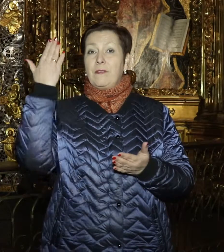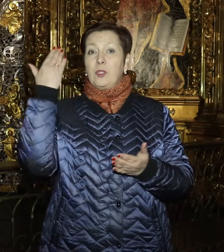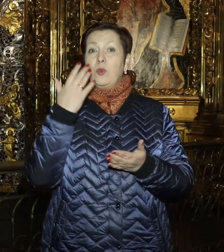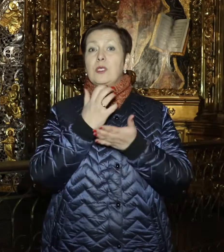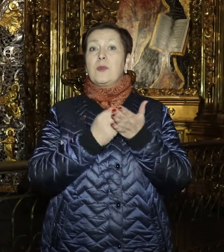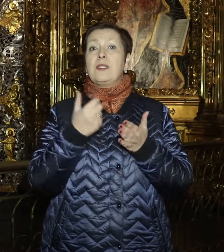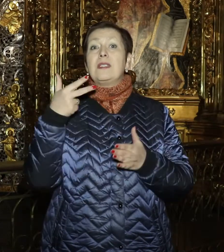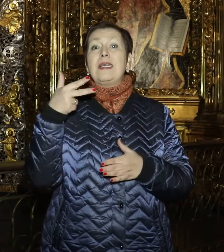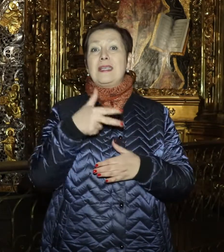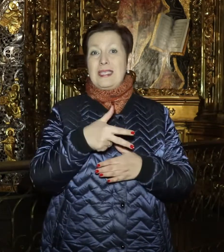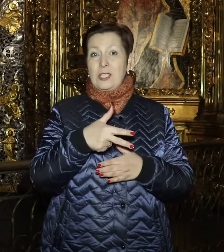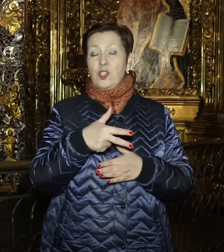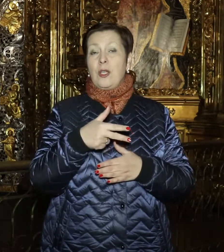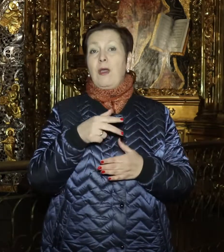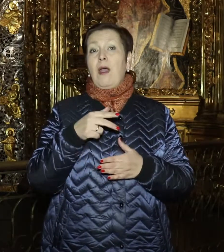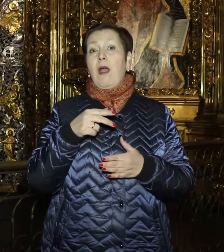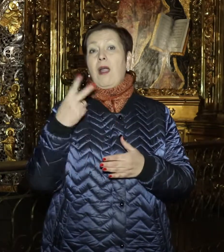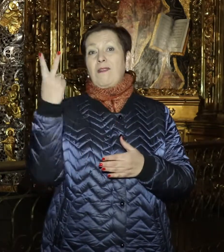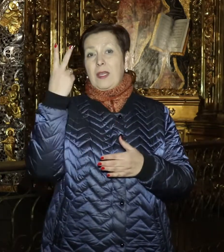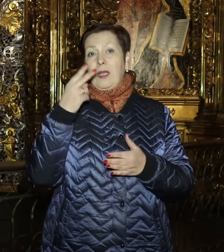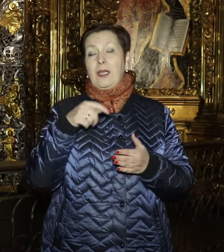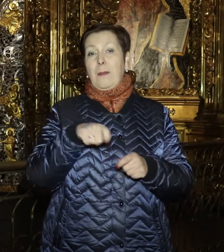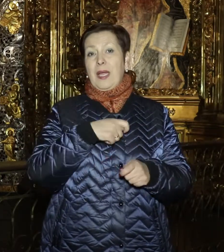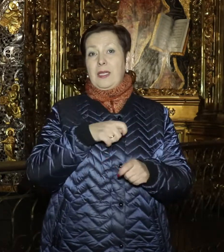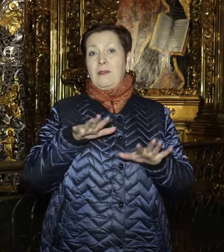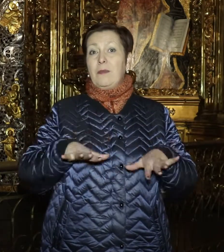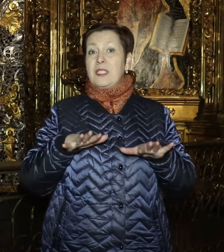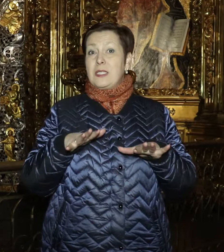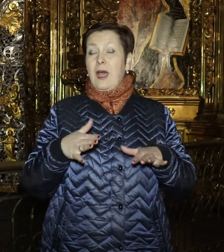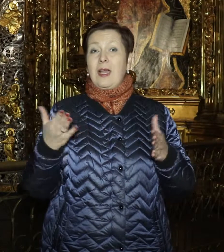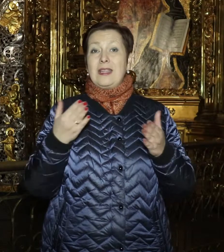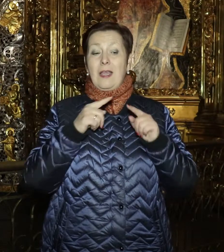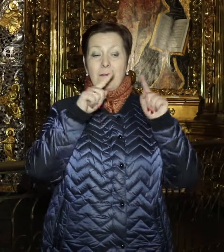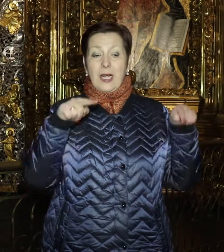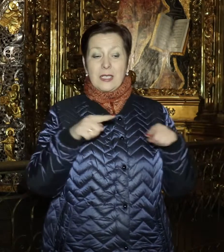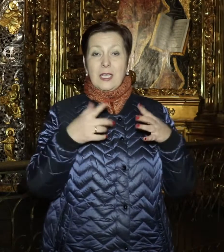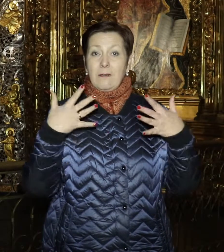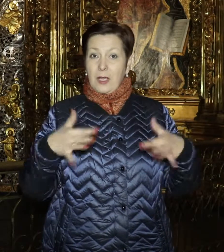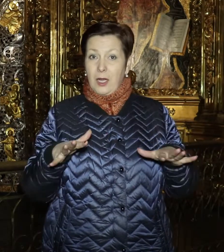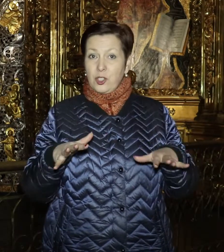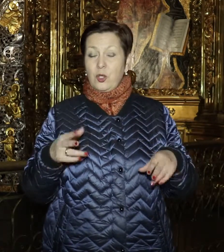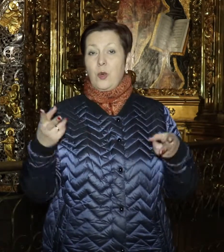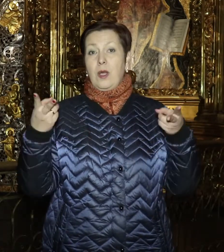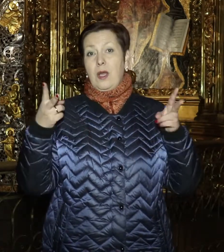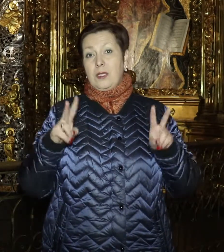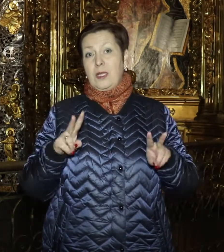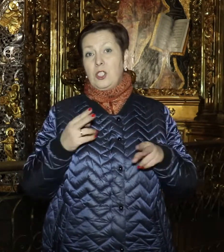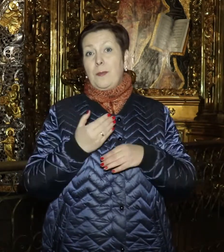метрів. В місцях, де фрески втрачено, залишено пізніший живопис для